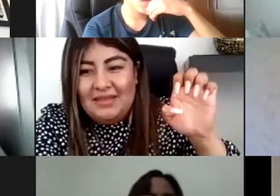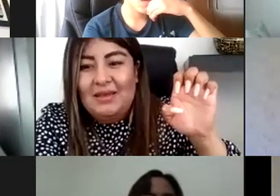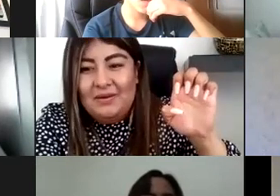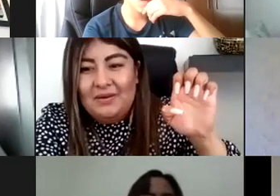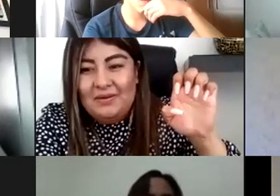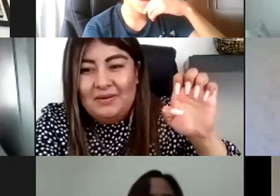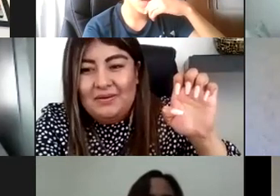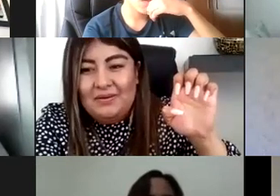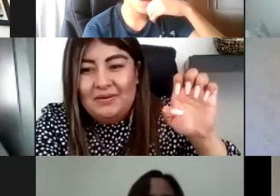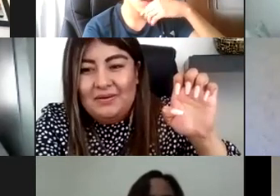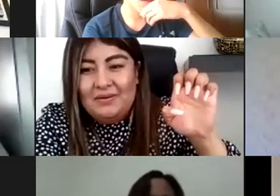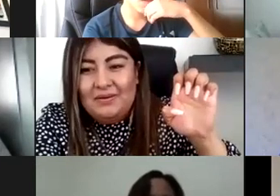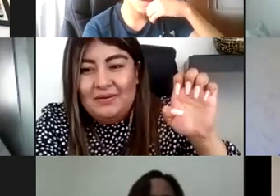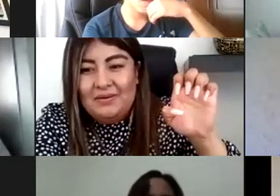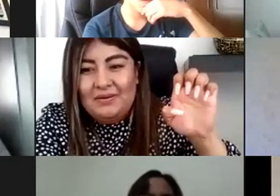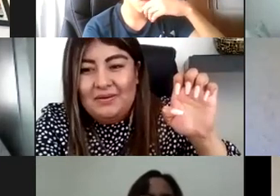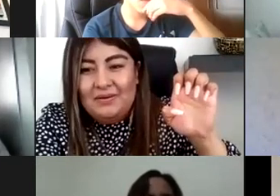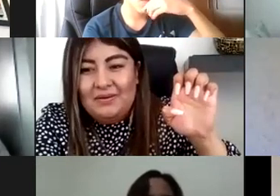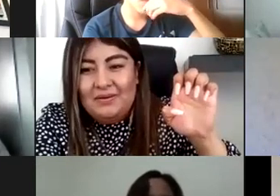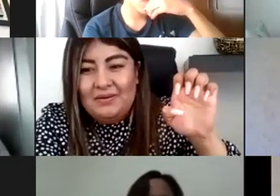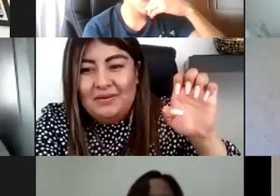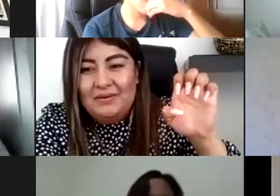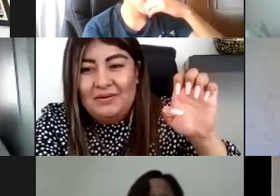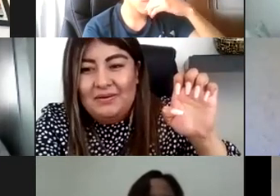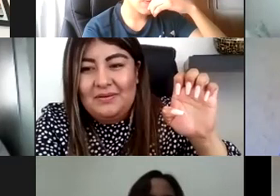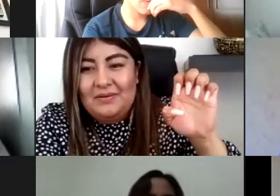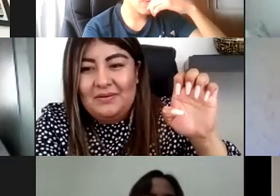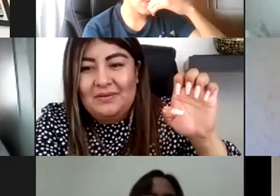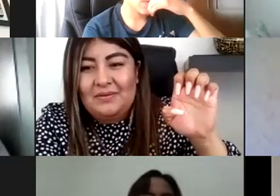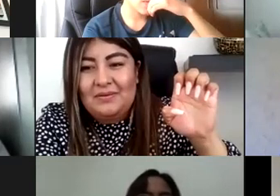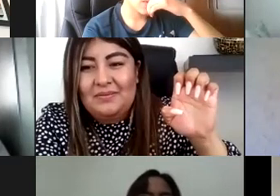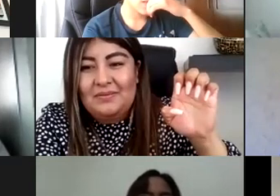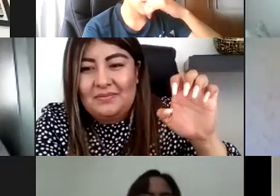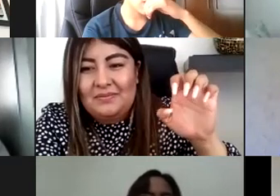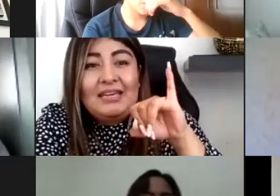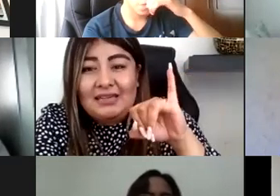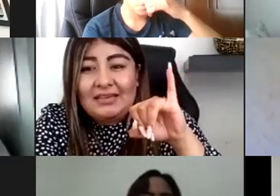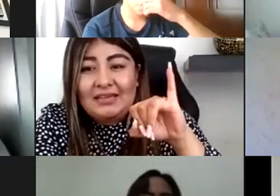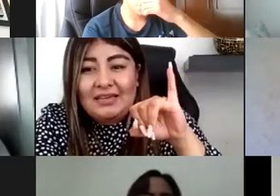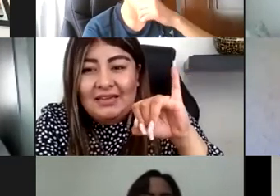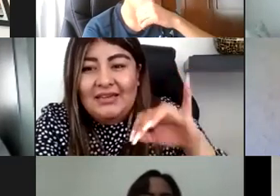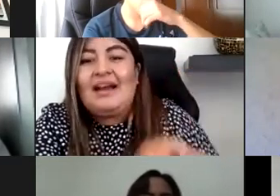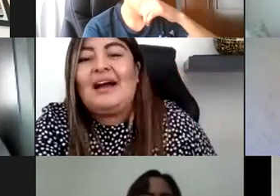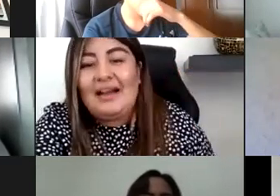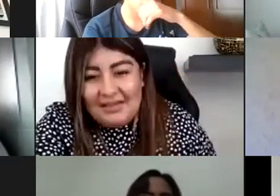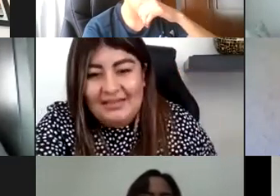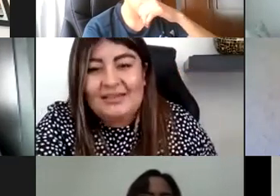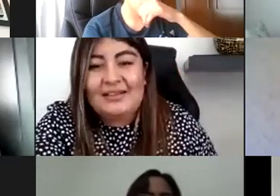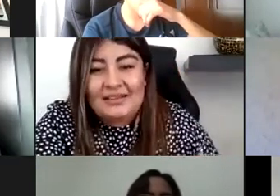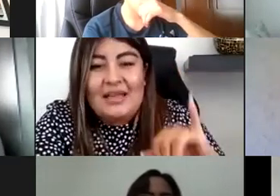Ivet. Pero está mal escrito, vean la escritura. Es con doble T y con E al final. Ajá, pero